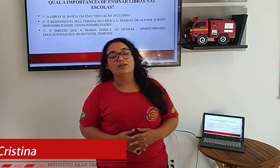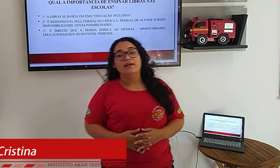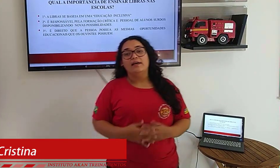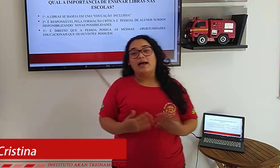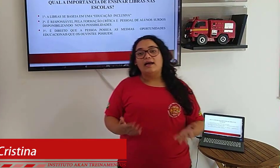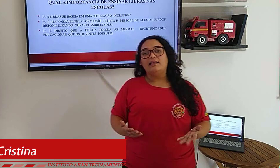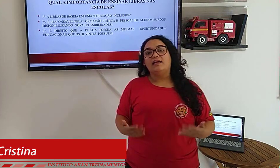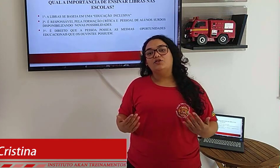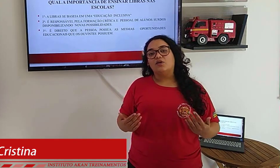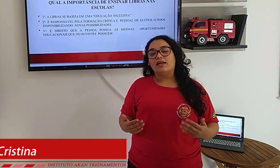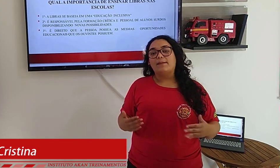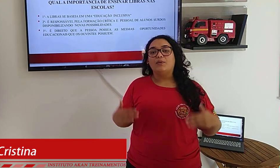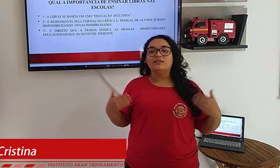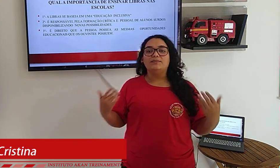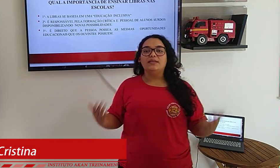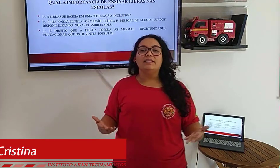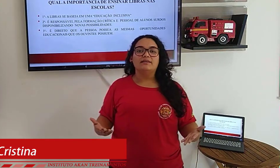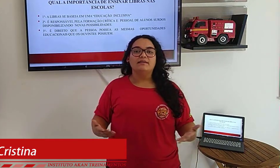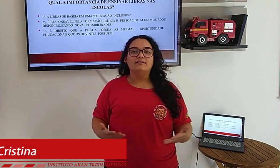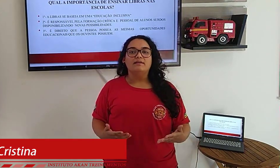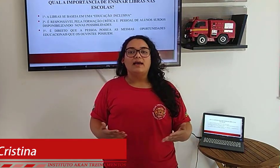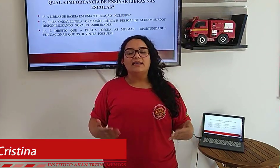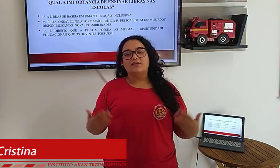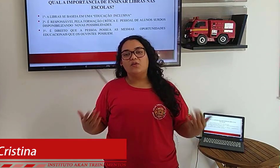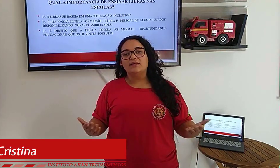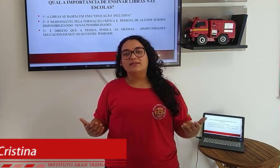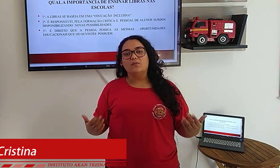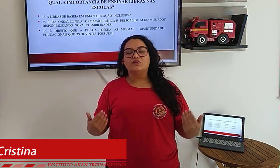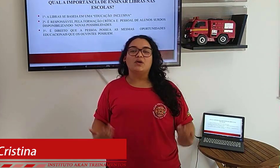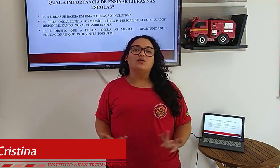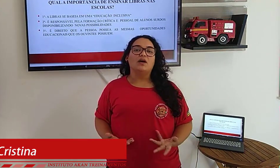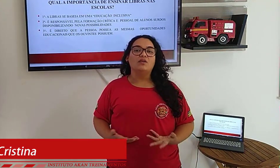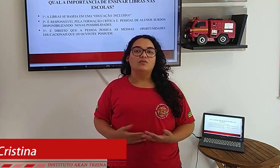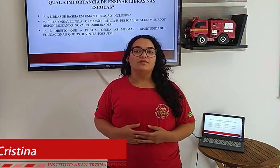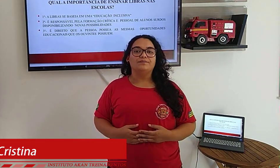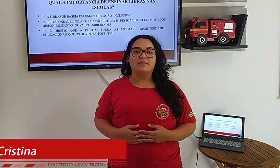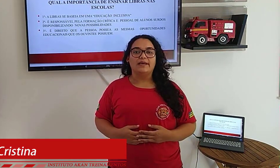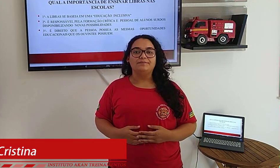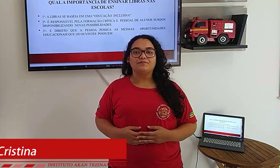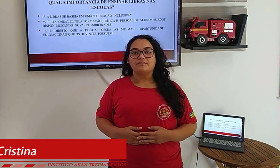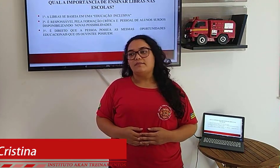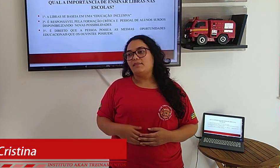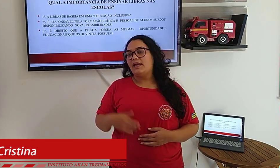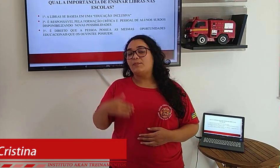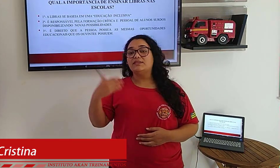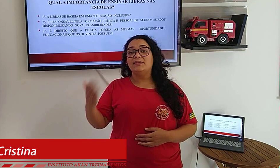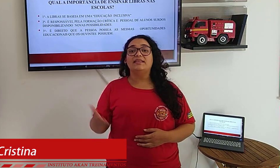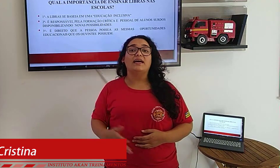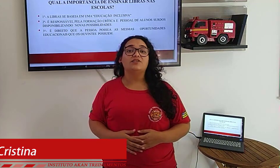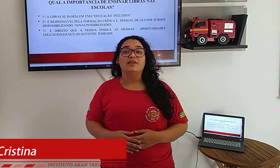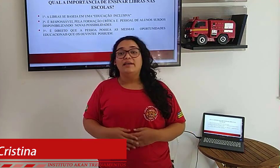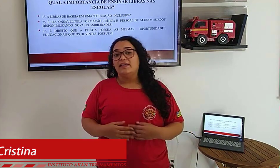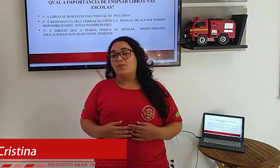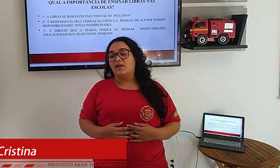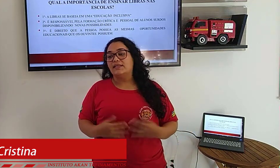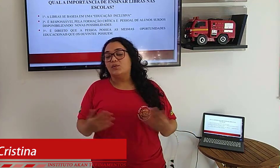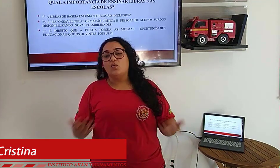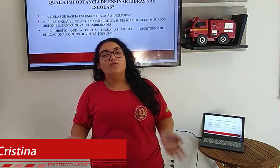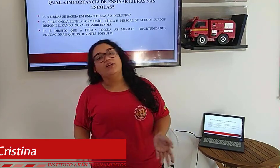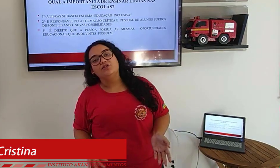A escola ela possibilita essa formação pessoal do aluno, né? a possibilidade que, por exemplo, um ouvinte